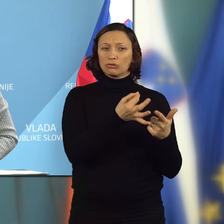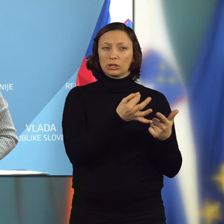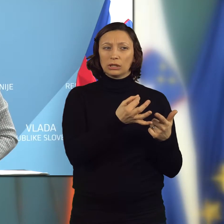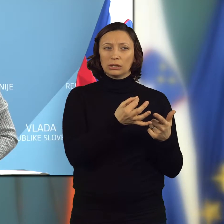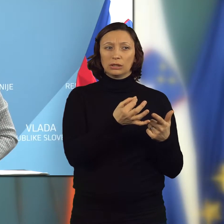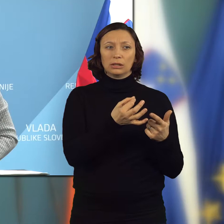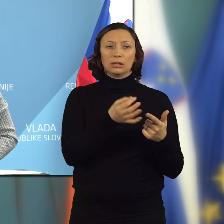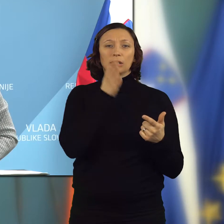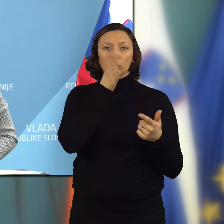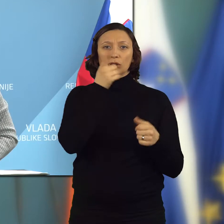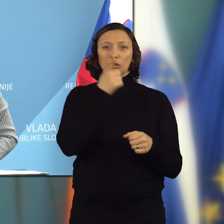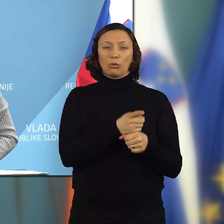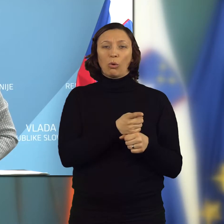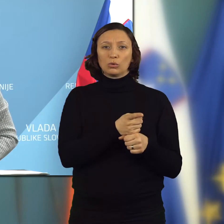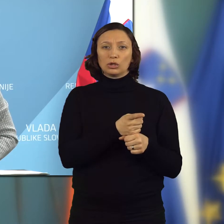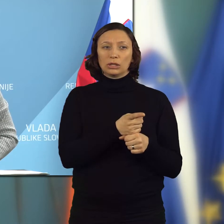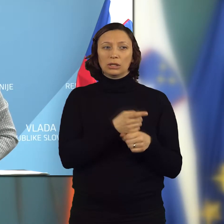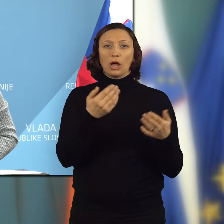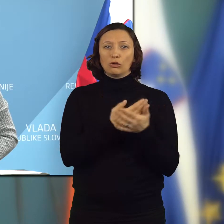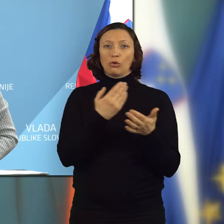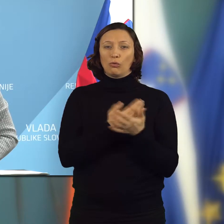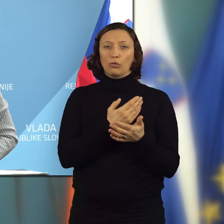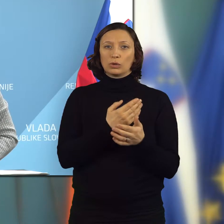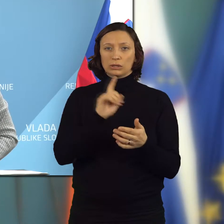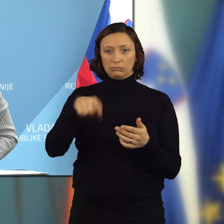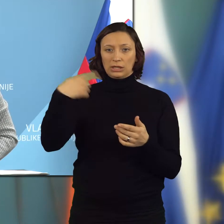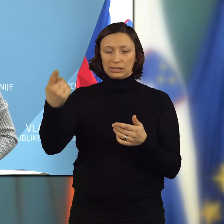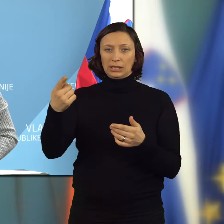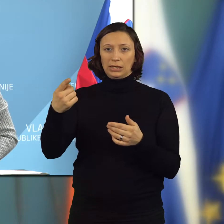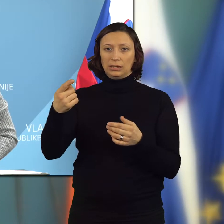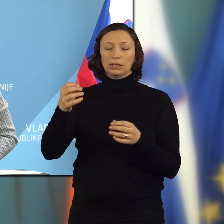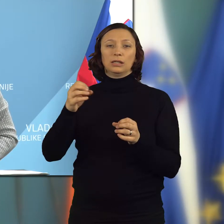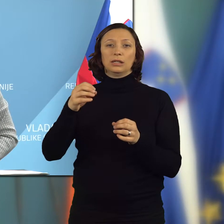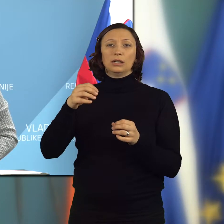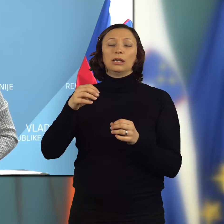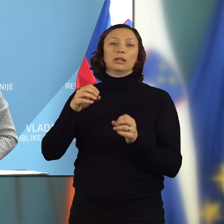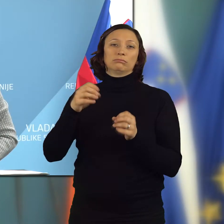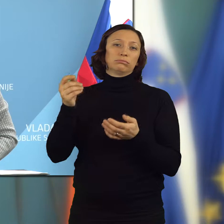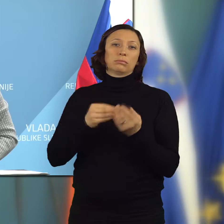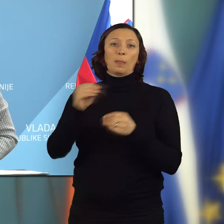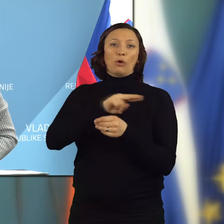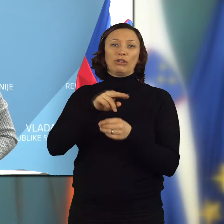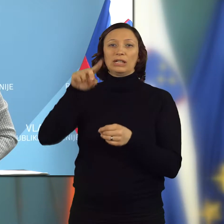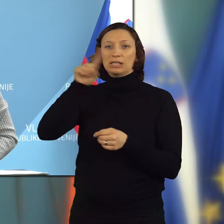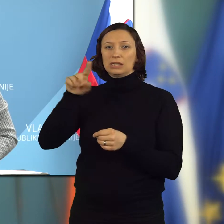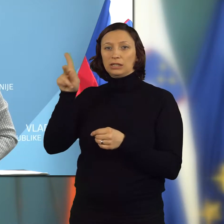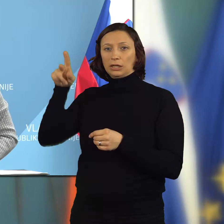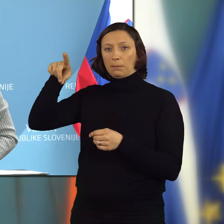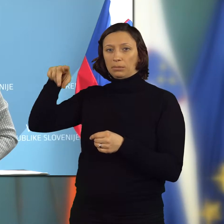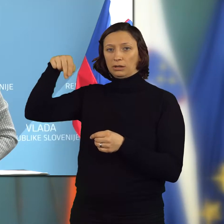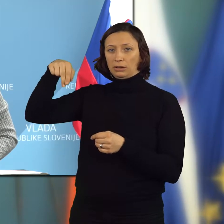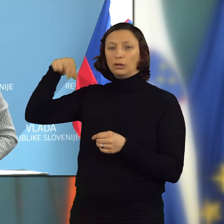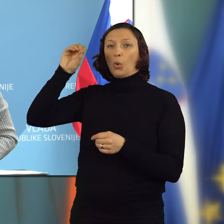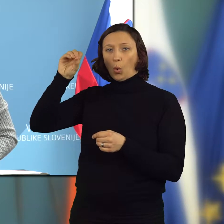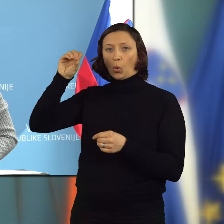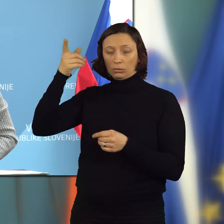zanima, glede tega, da ste rekli, da boste določene novosti pol upeljali tudi v naslednji noveli ZKP-O, ne? A torej takrat morda pridejo